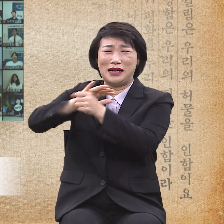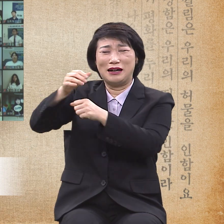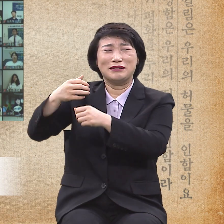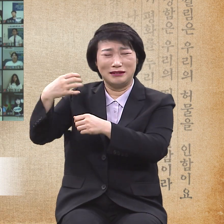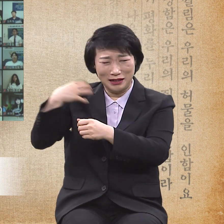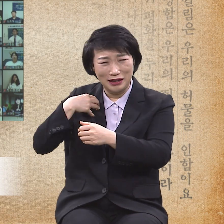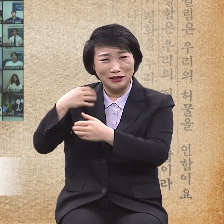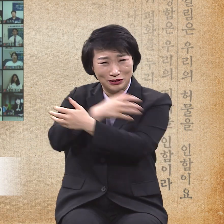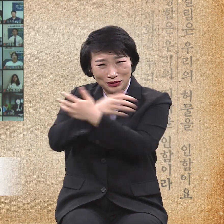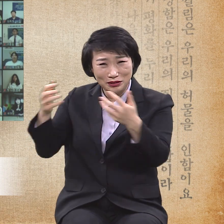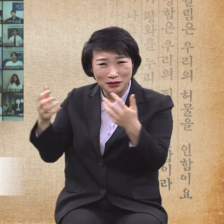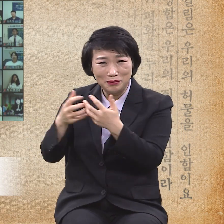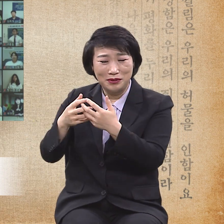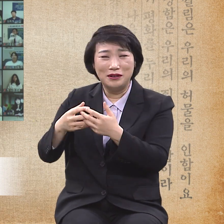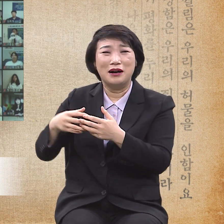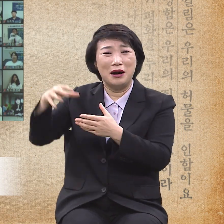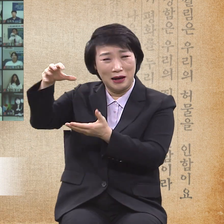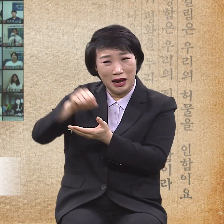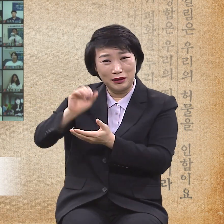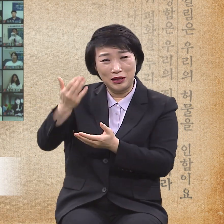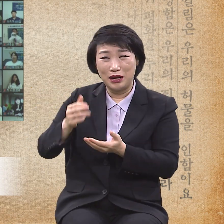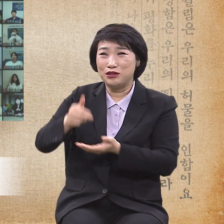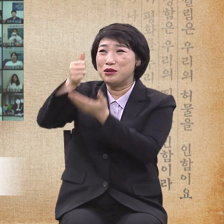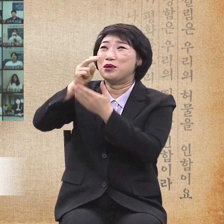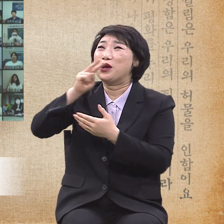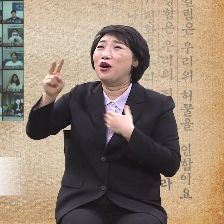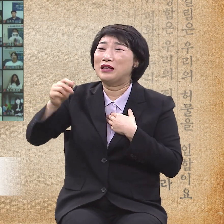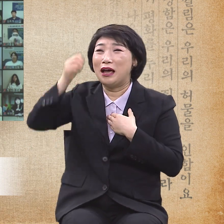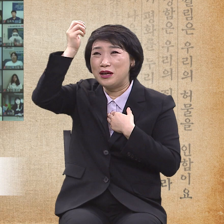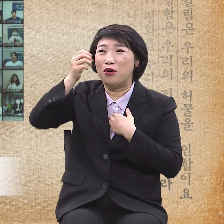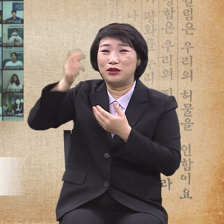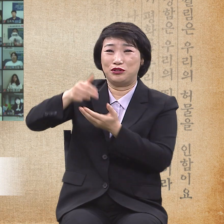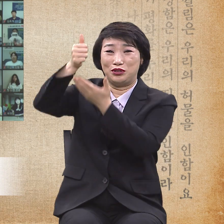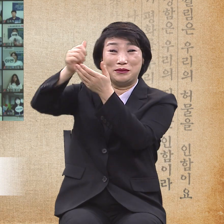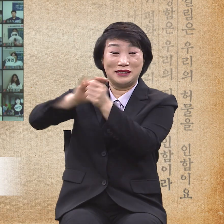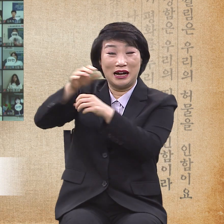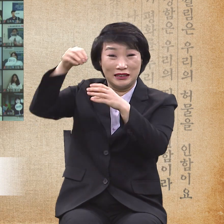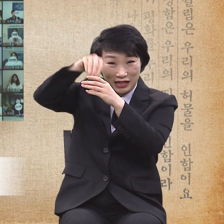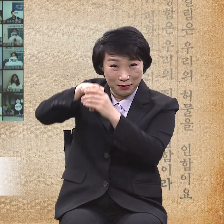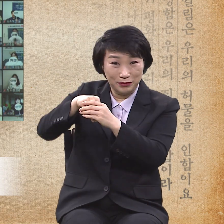되니 주여 내 영혼에 이 사랑 담게 하소서.